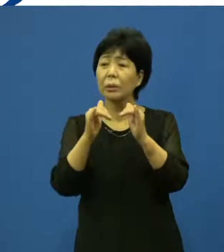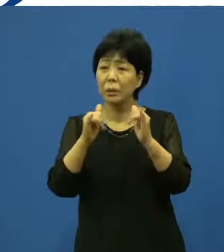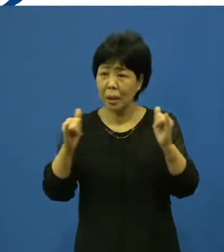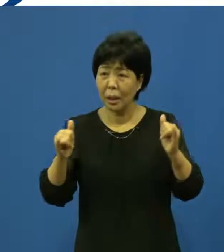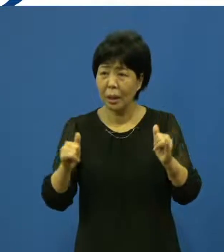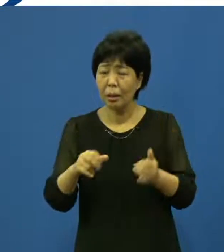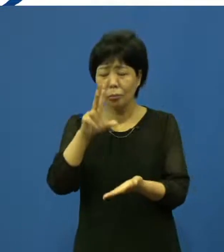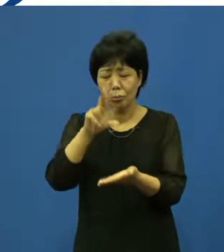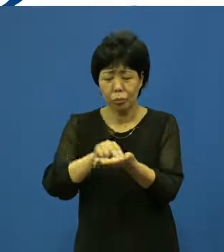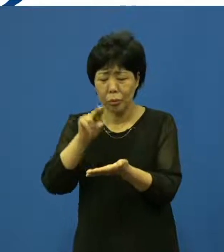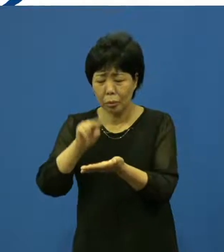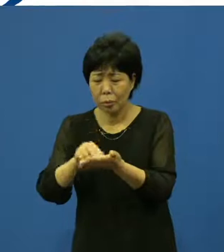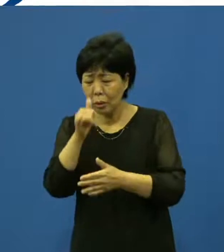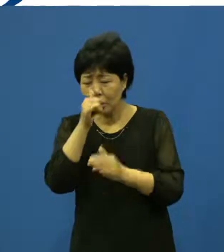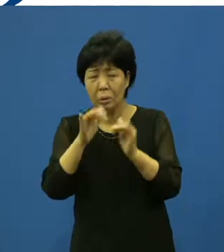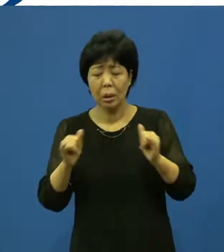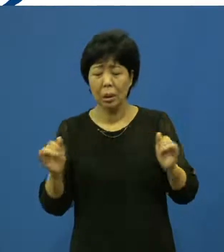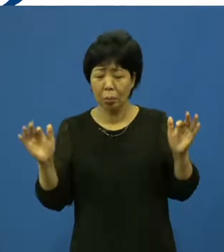나올 수 있는 곳이에요.